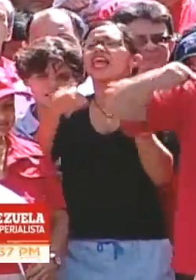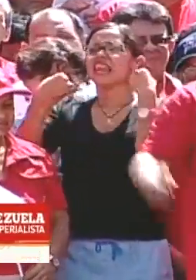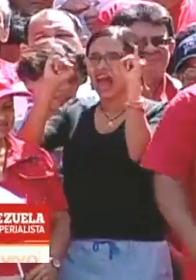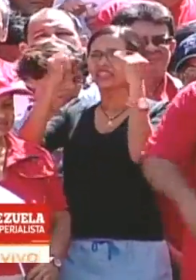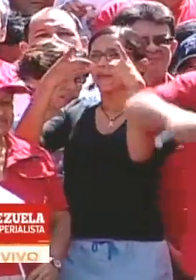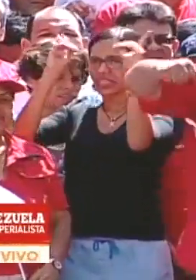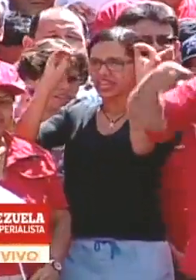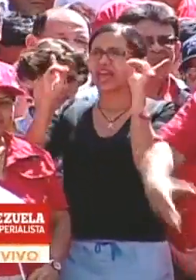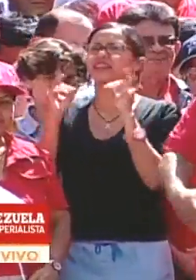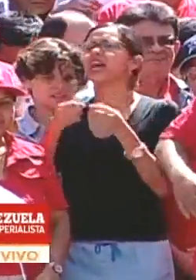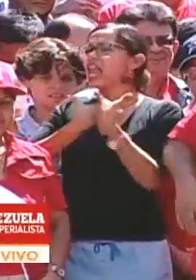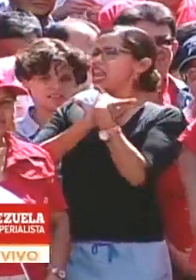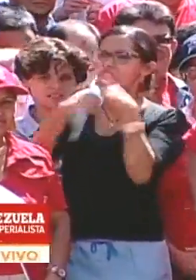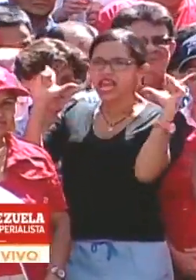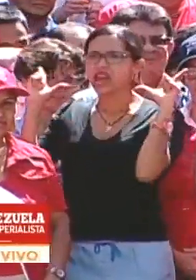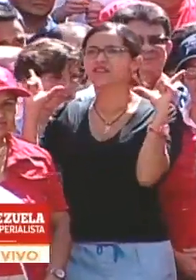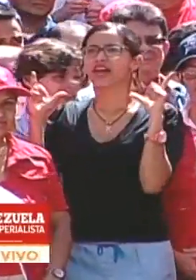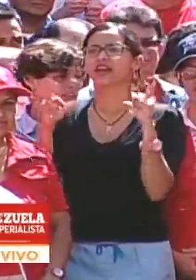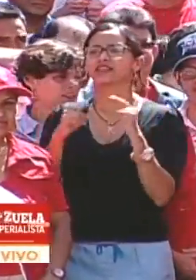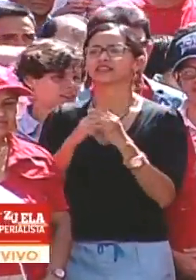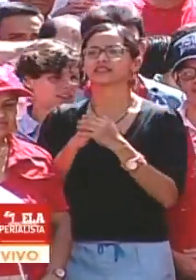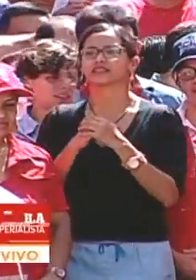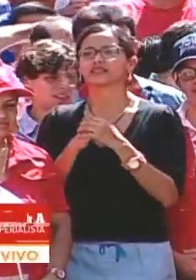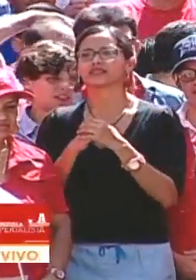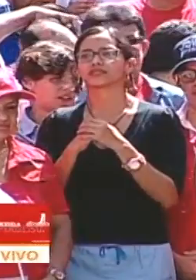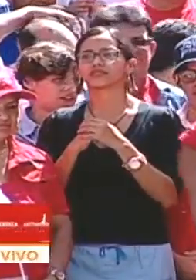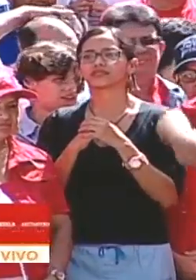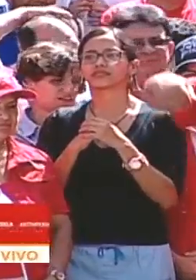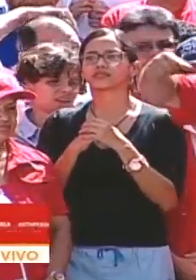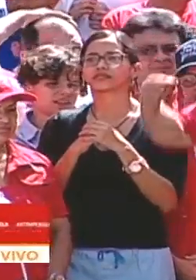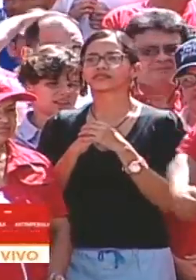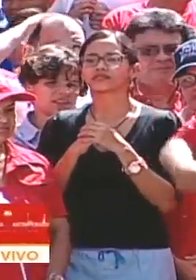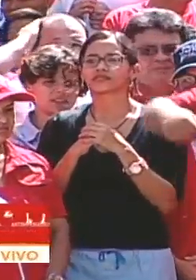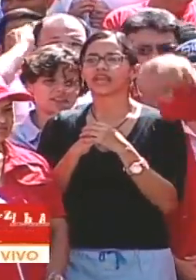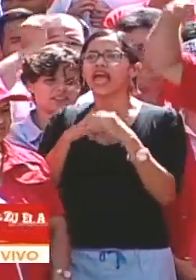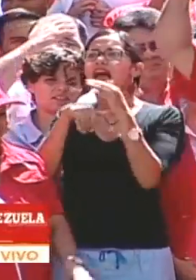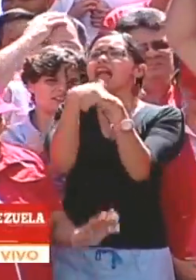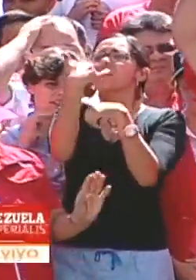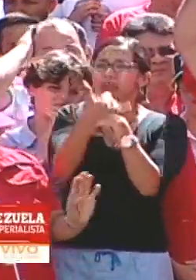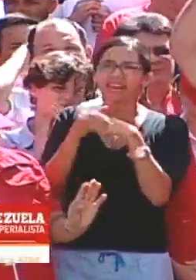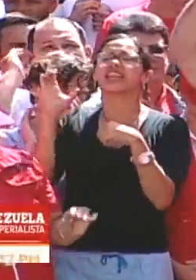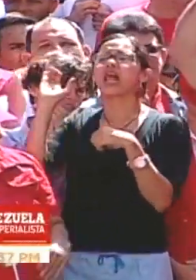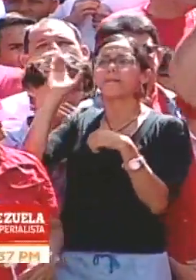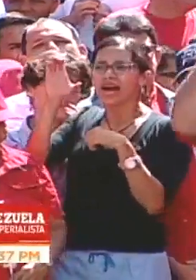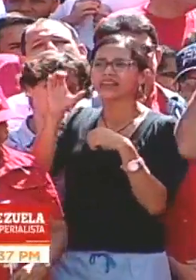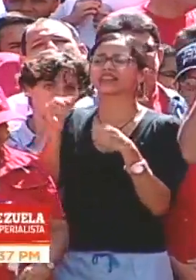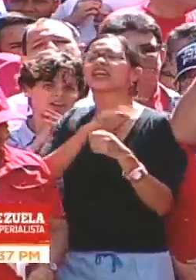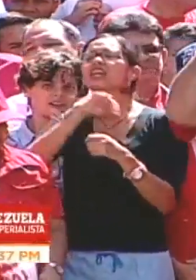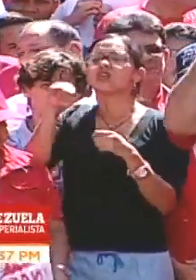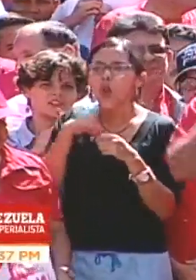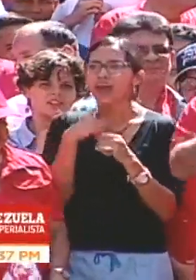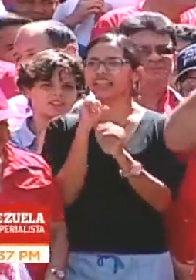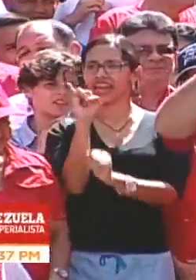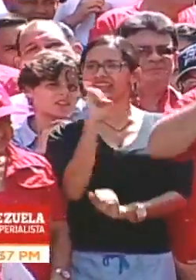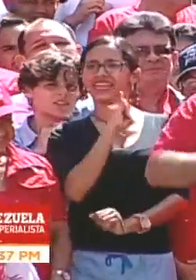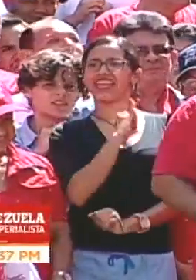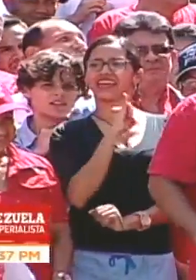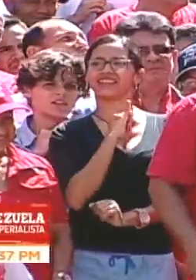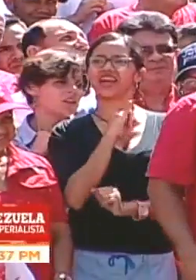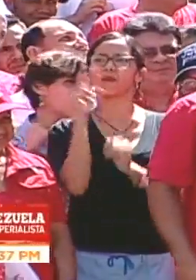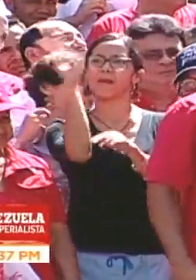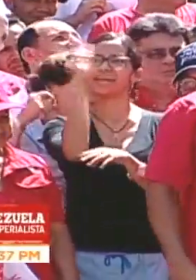la independencia, ser libres. El plan de la patria, nuestra identidad